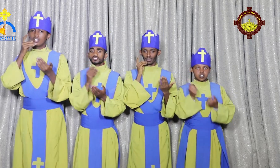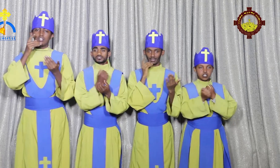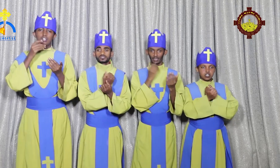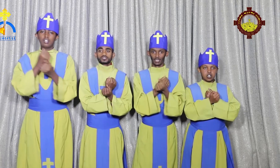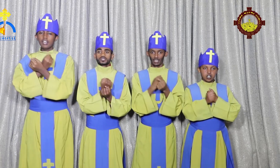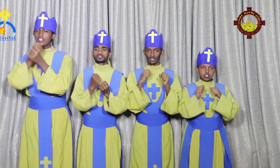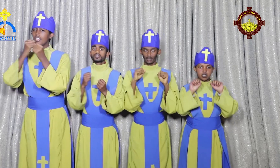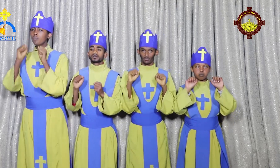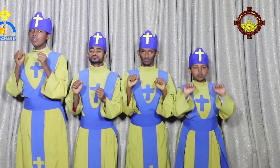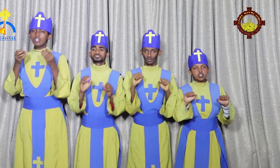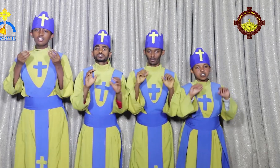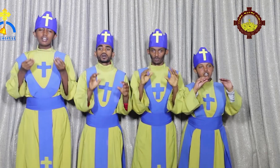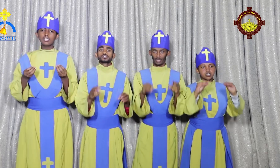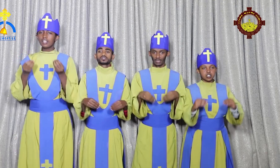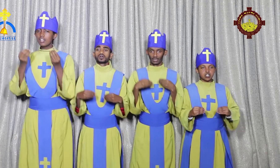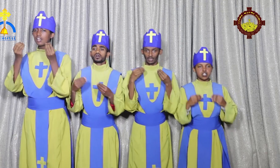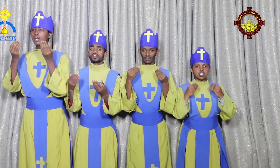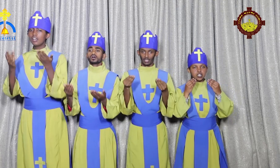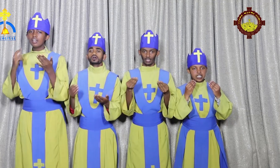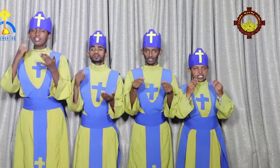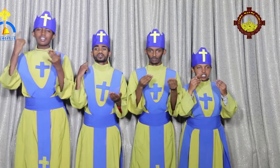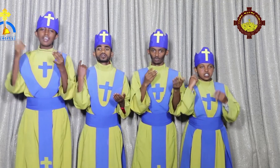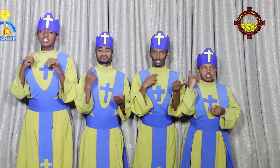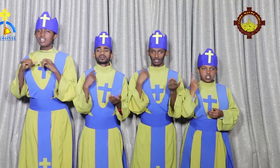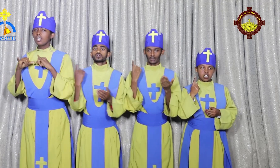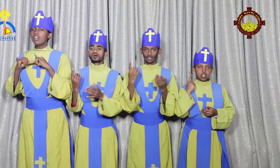ተስፋችን ኪዳነ ምሕረት ድነት